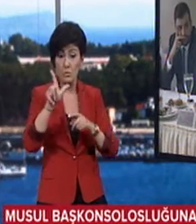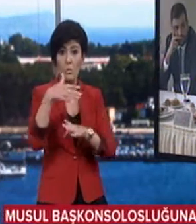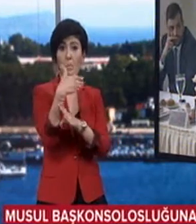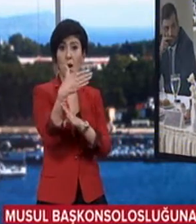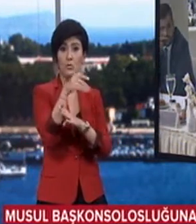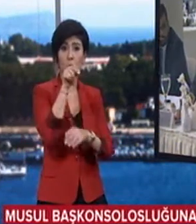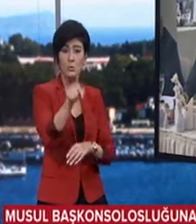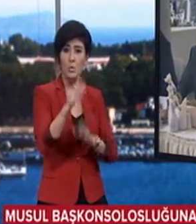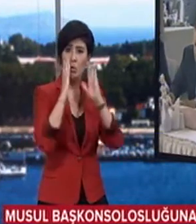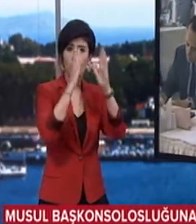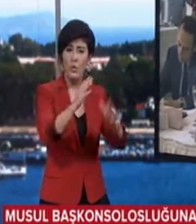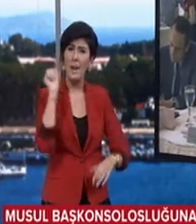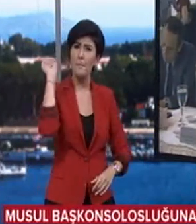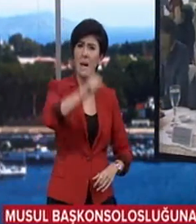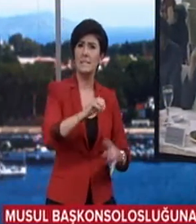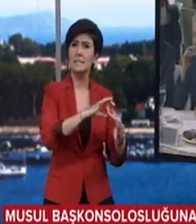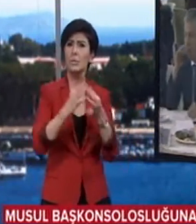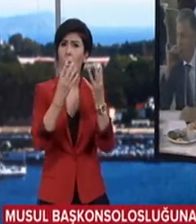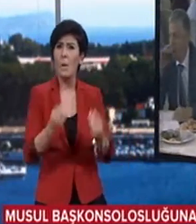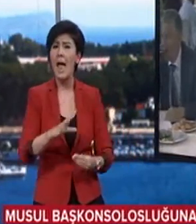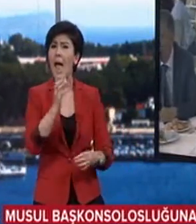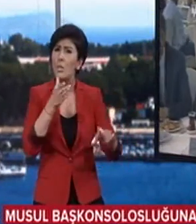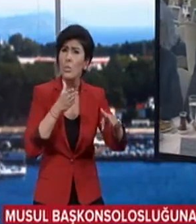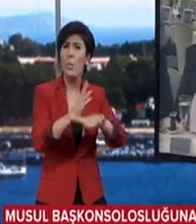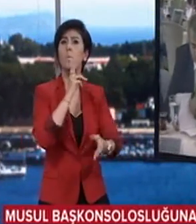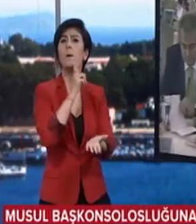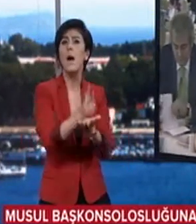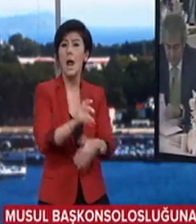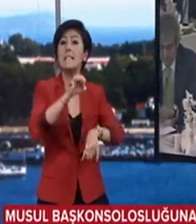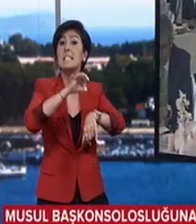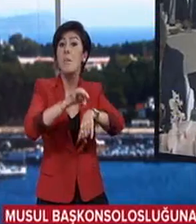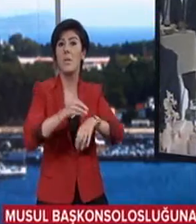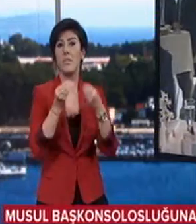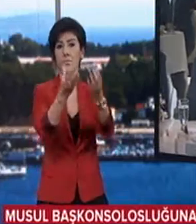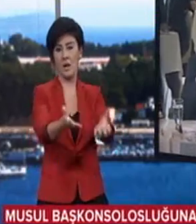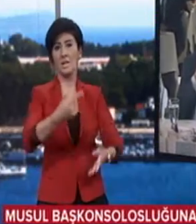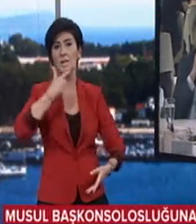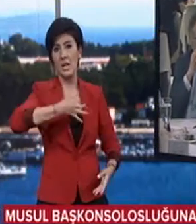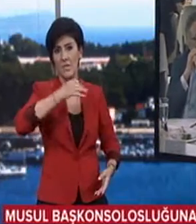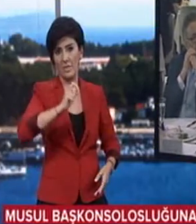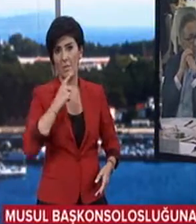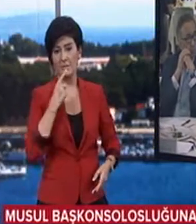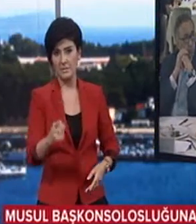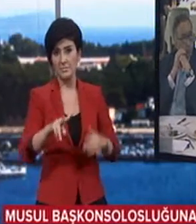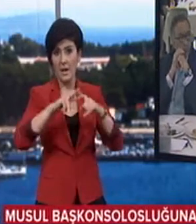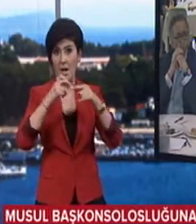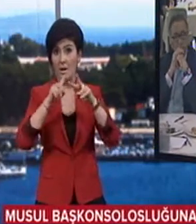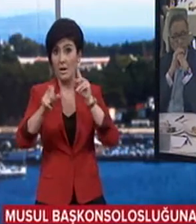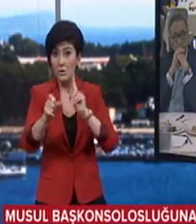Musul Başkonsolosluğuna yönelik baskınla ilgili olarak da "en doğru kararı zamanında verdik" ifadesini kullandı.